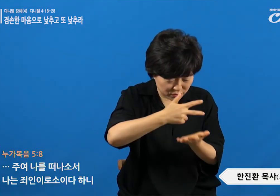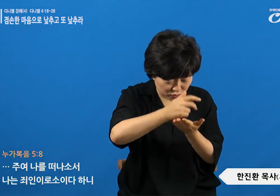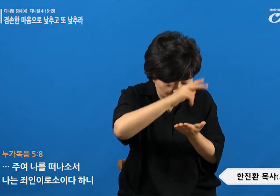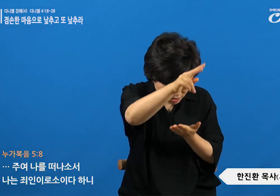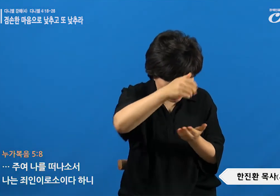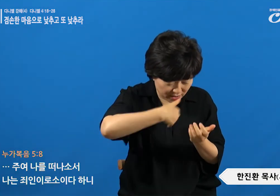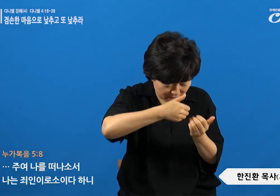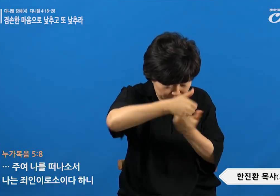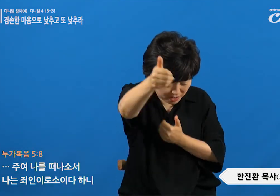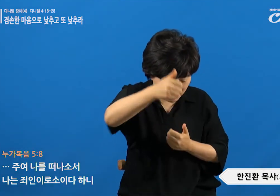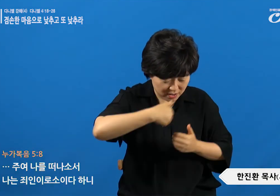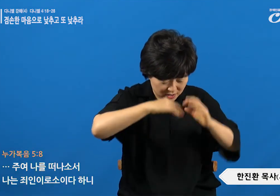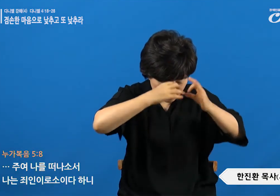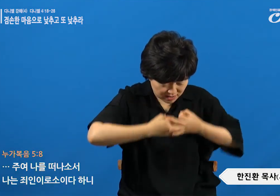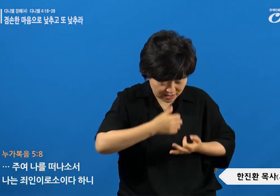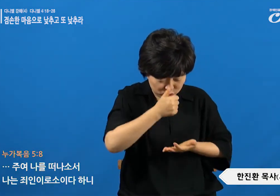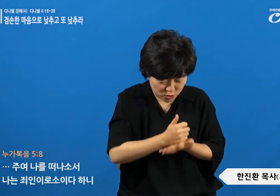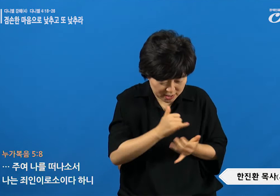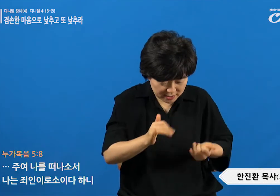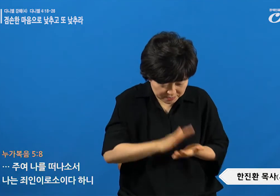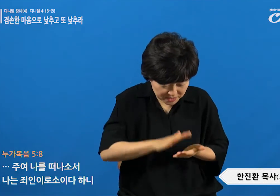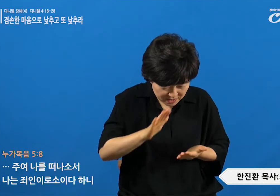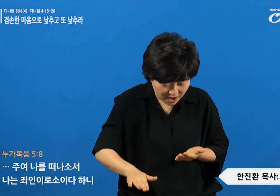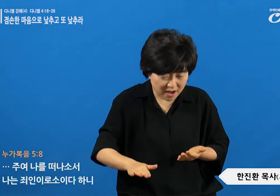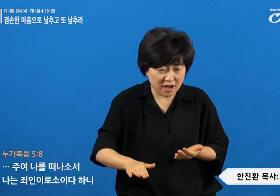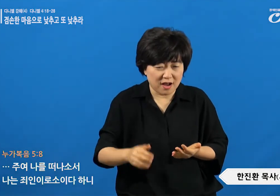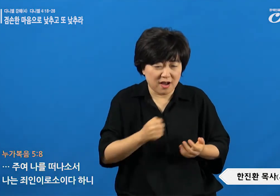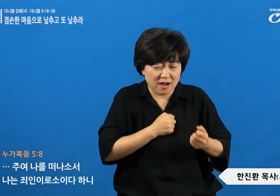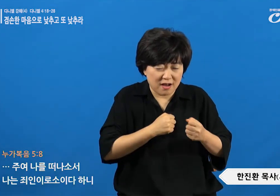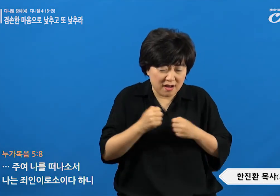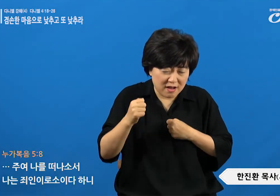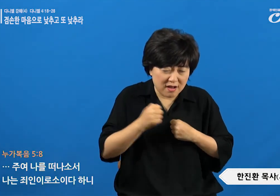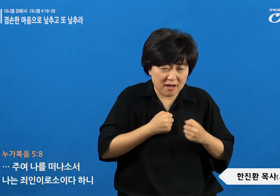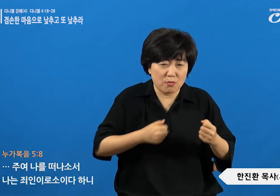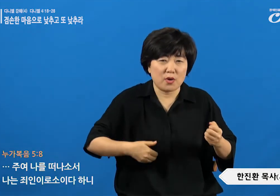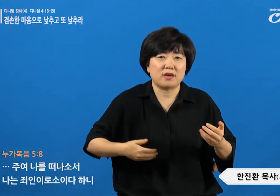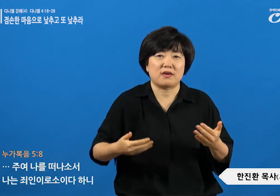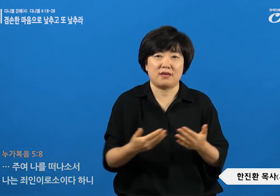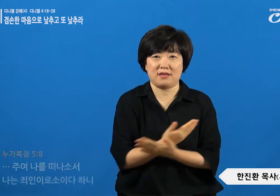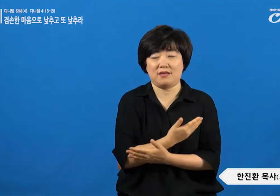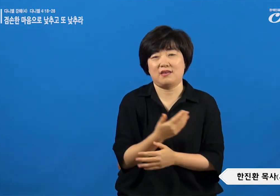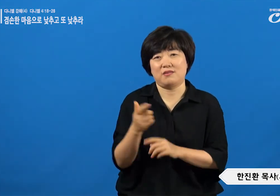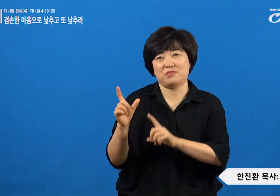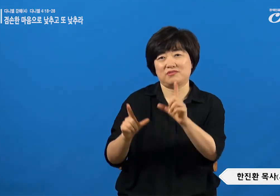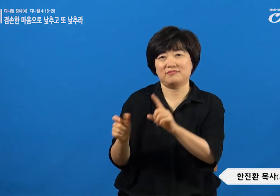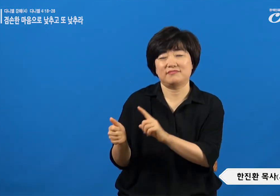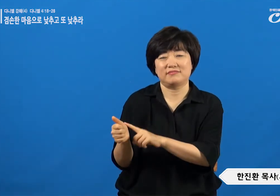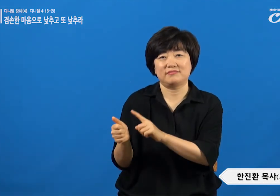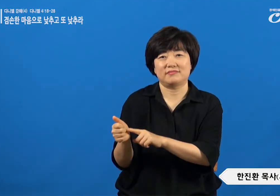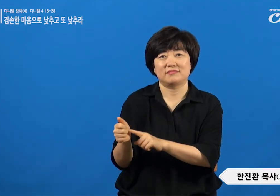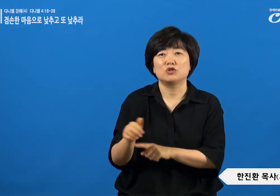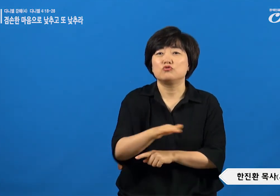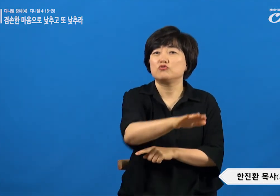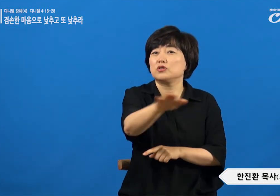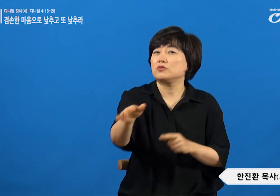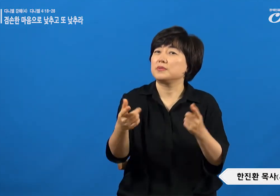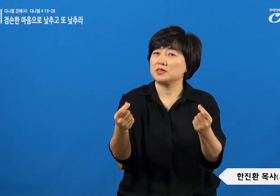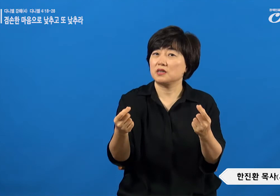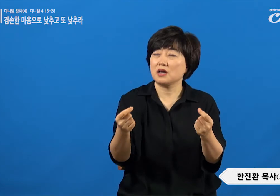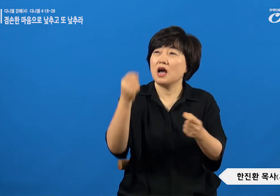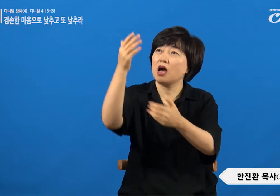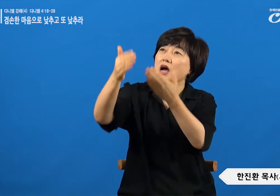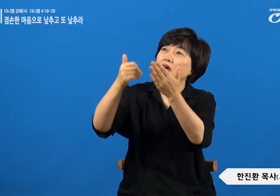죄인입니다. 베드로가 그렇게 가슴을 치며 회개했던 것입니다. 우리도 하나님 앞에